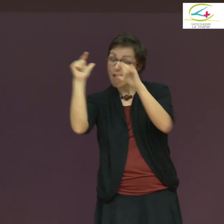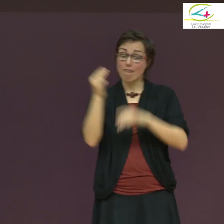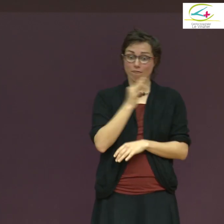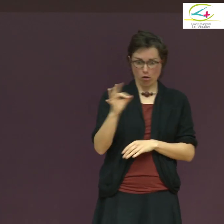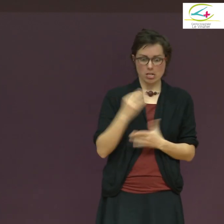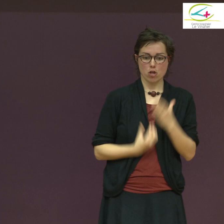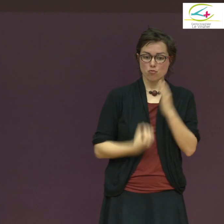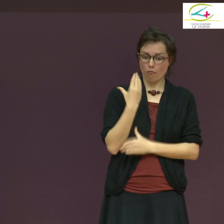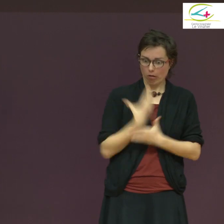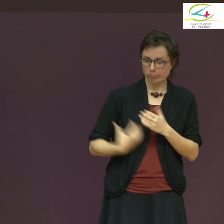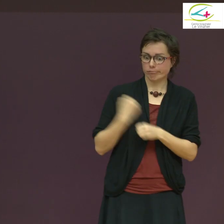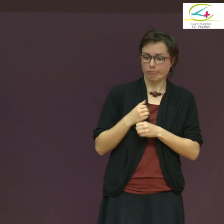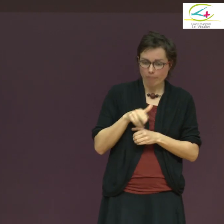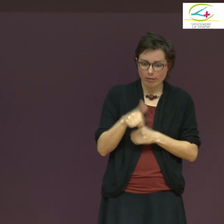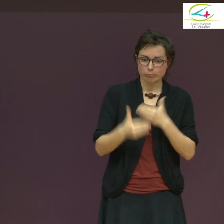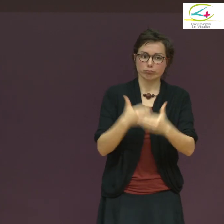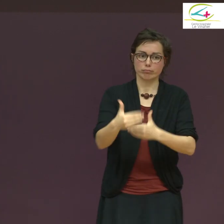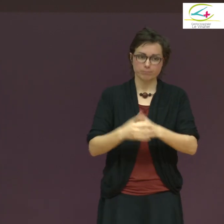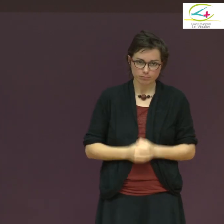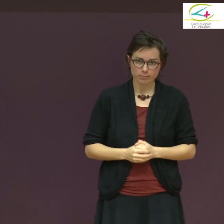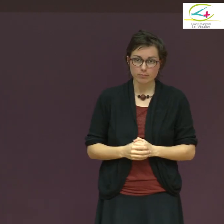France. Merci.